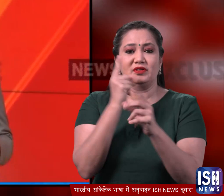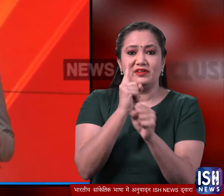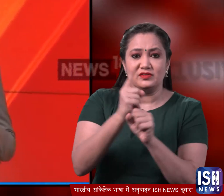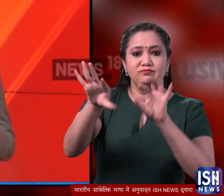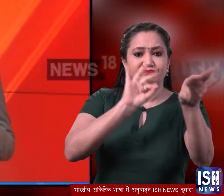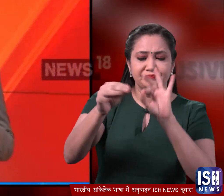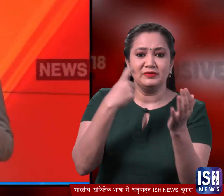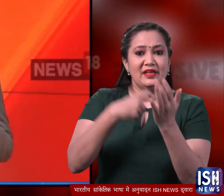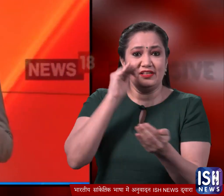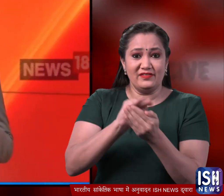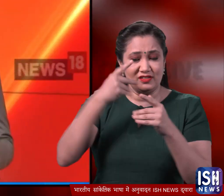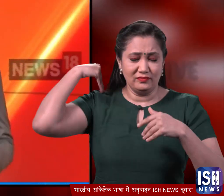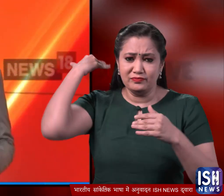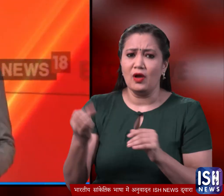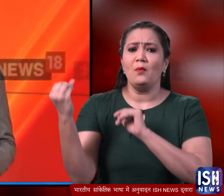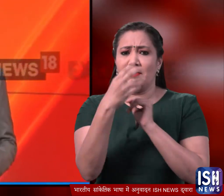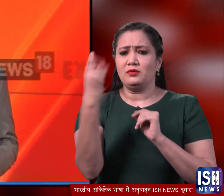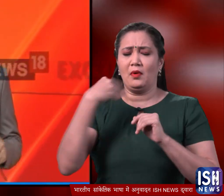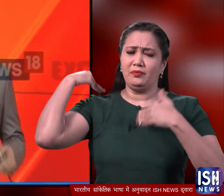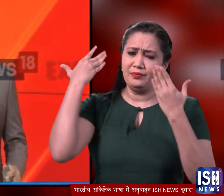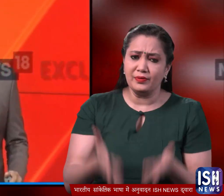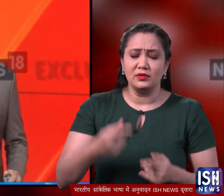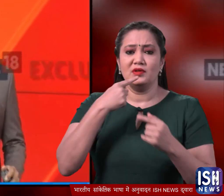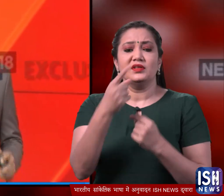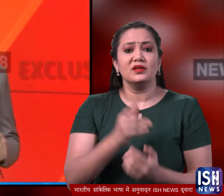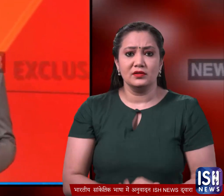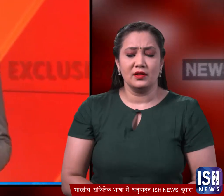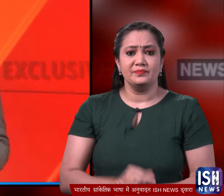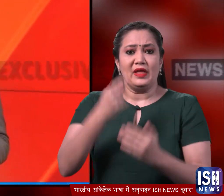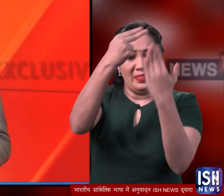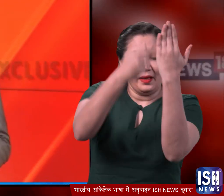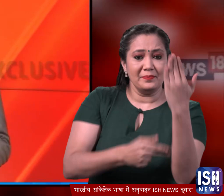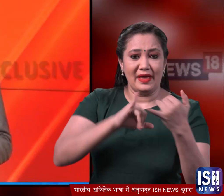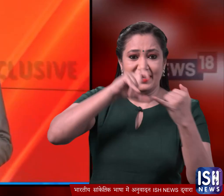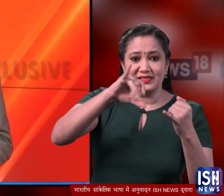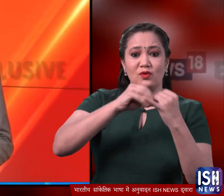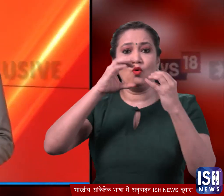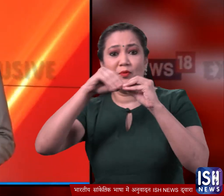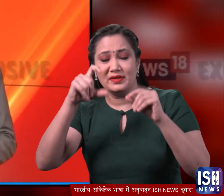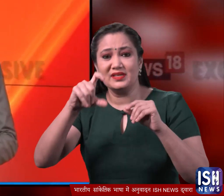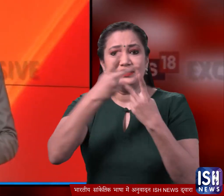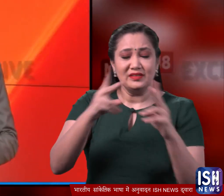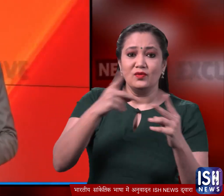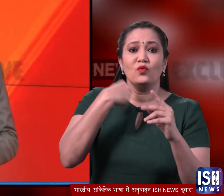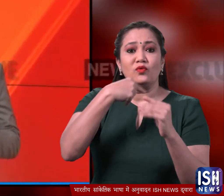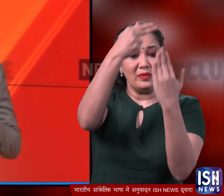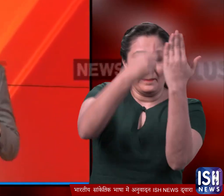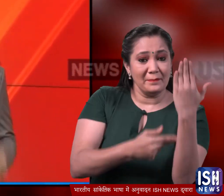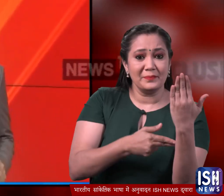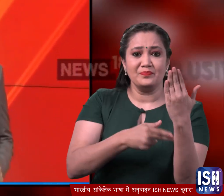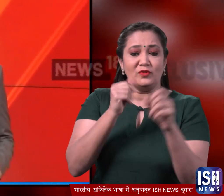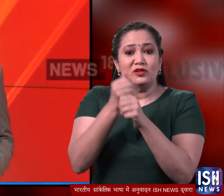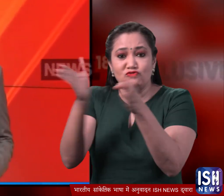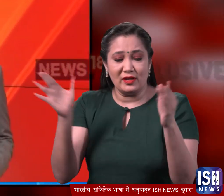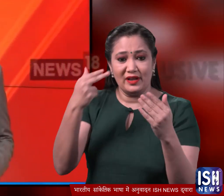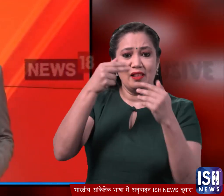शिक्षकों की भर्ती में आरक्षण का बवाल कई महीने से चल रहा है, जिसमें आरोप लगाया जा रहा है कि मेरिट लिस्ट में एससी और ओबीसी कैटेगरी के जिन दावेदारों को